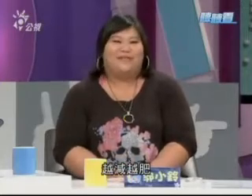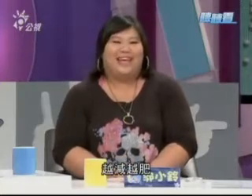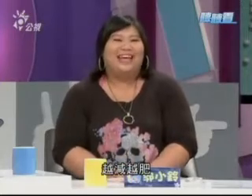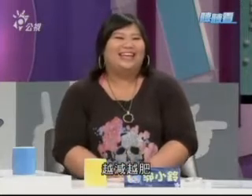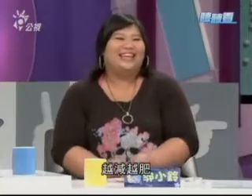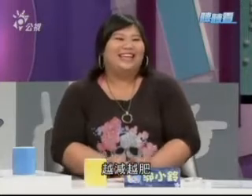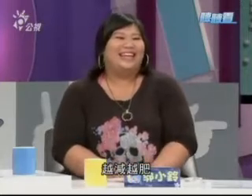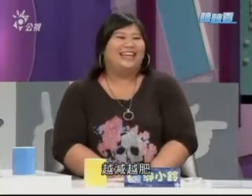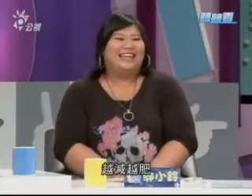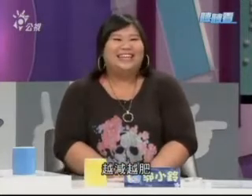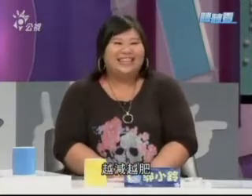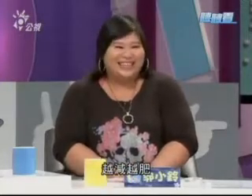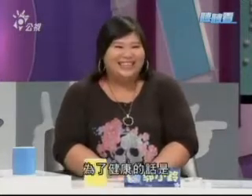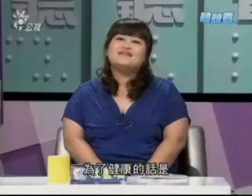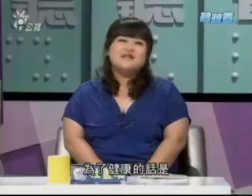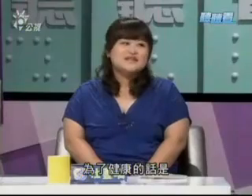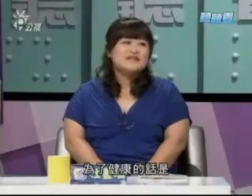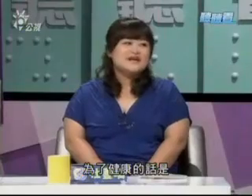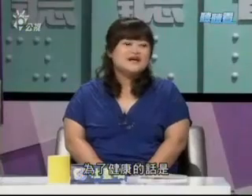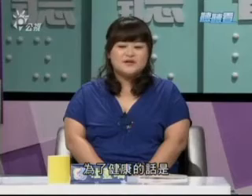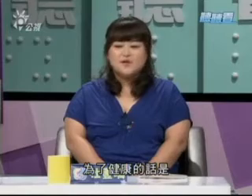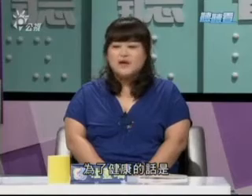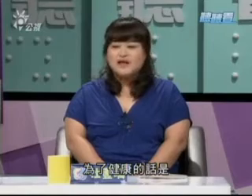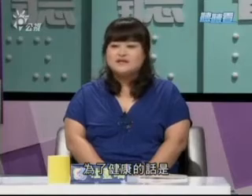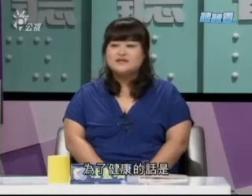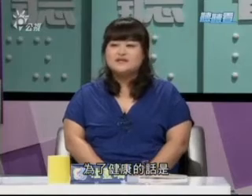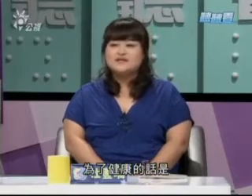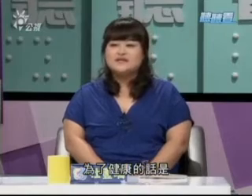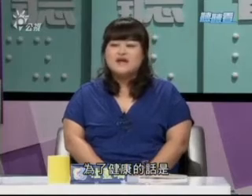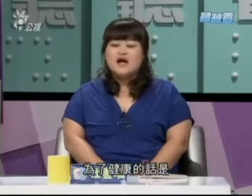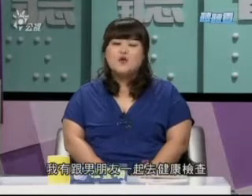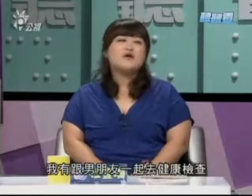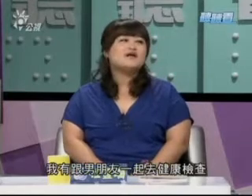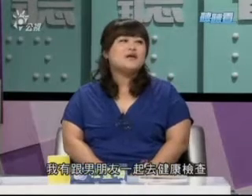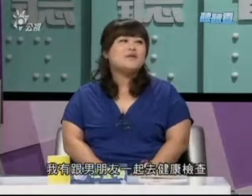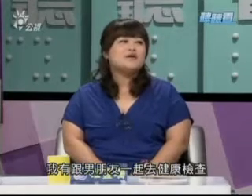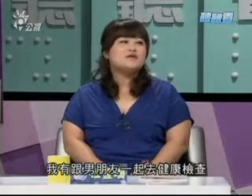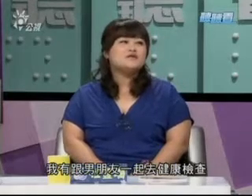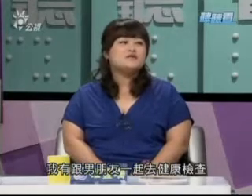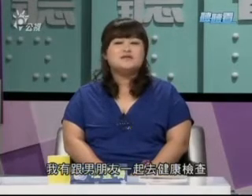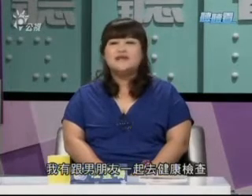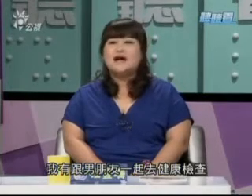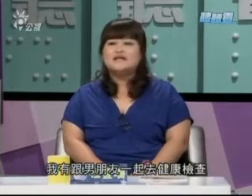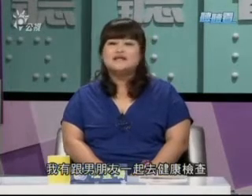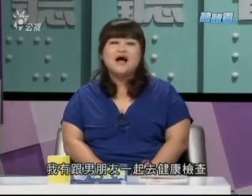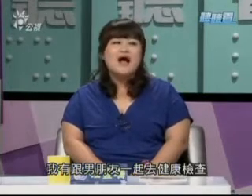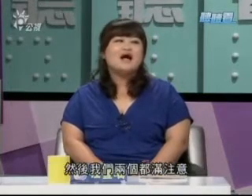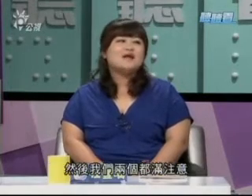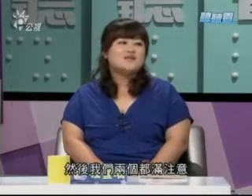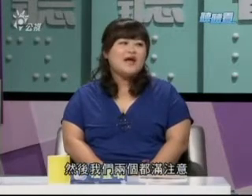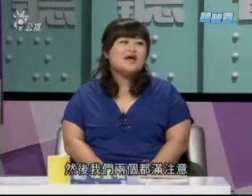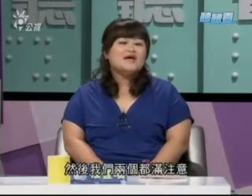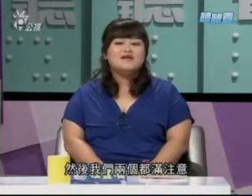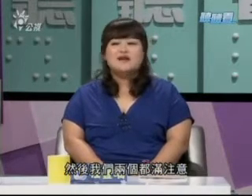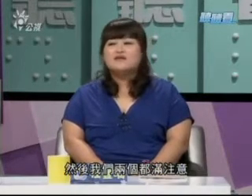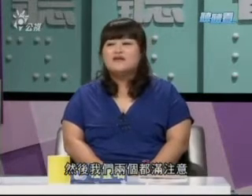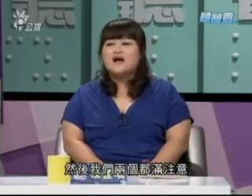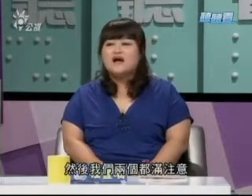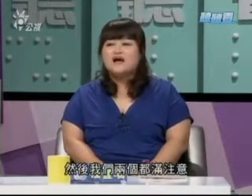肥。 为了健康的话是我有跟男朋友一起去健康检查，对，然后